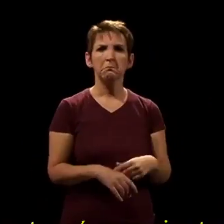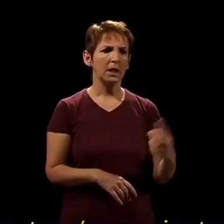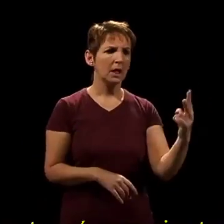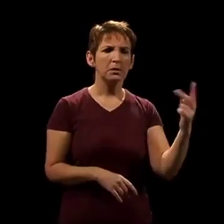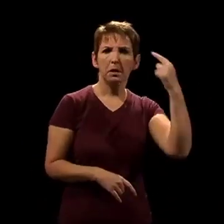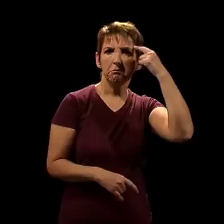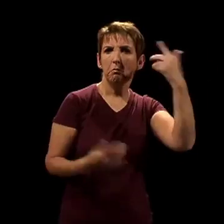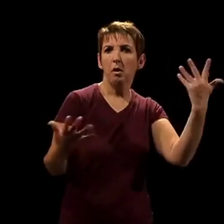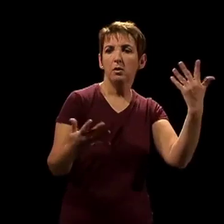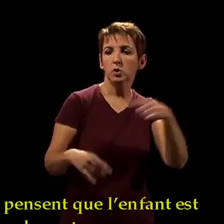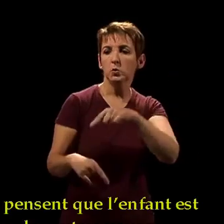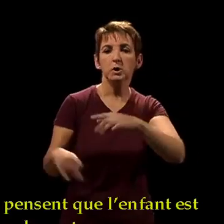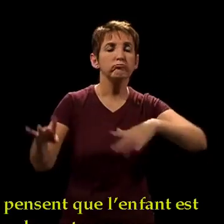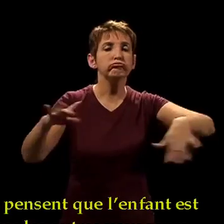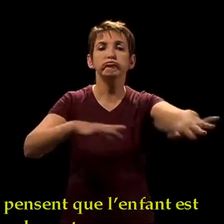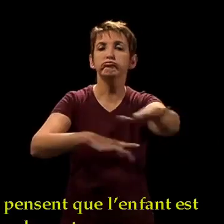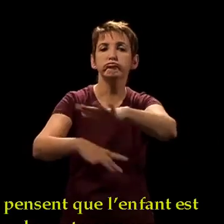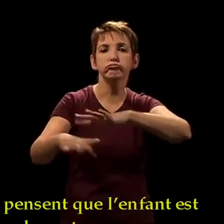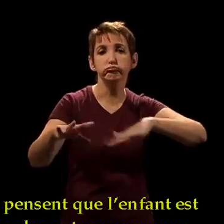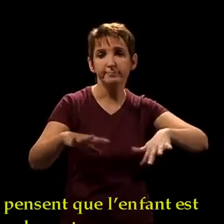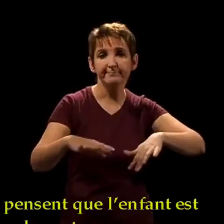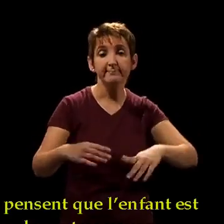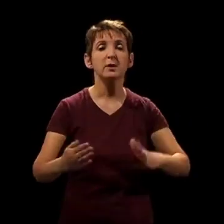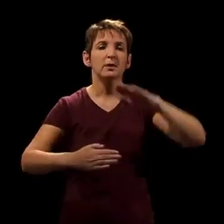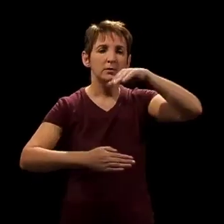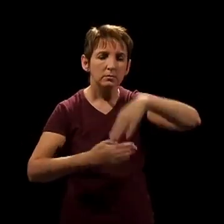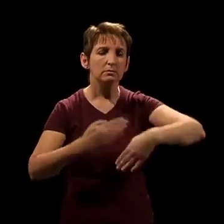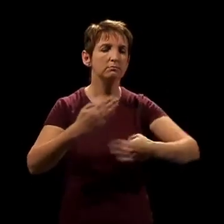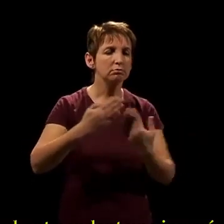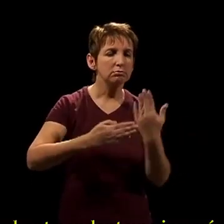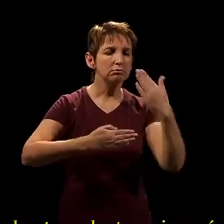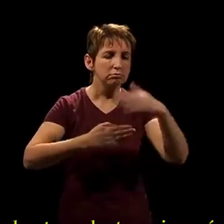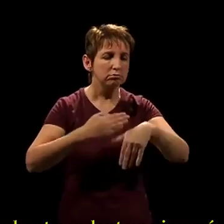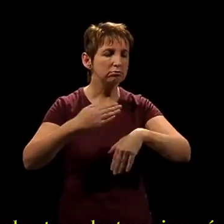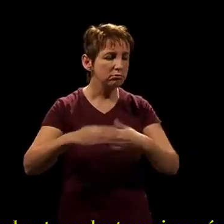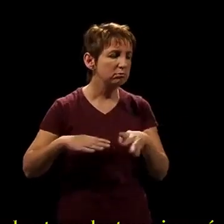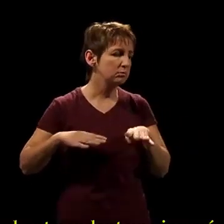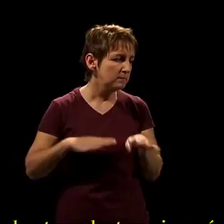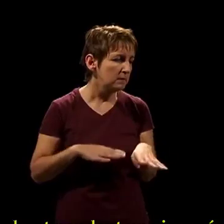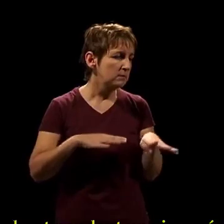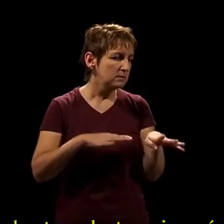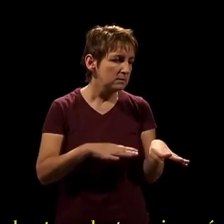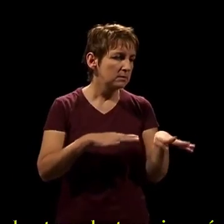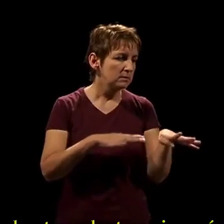pas. Ils pensent que l'enfant est avec les autres voyageurs. Ils marchent pendant une